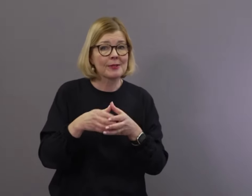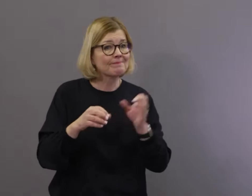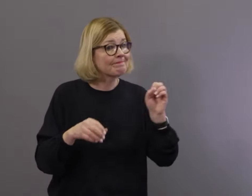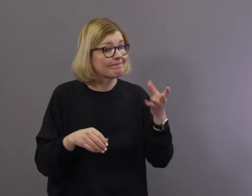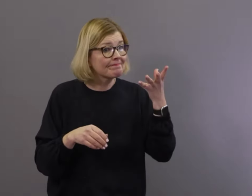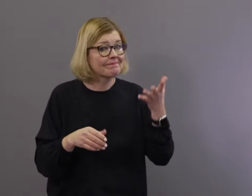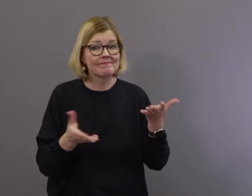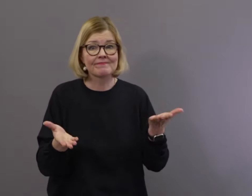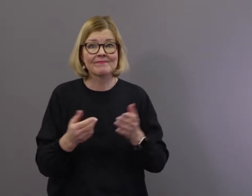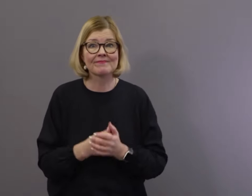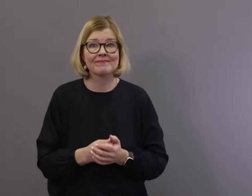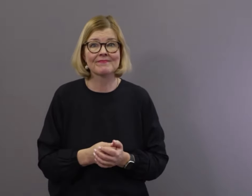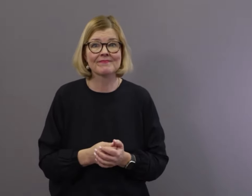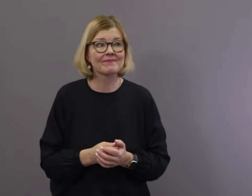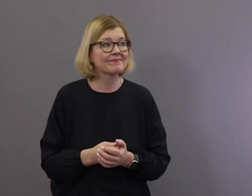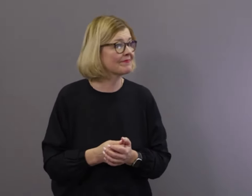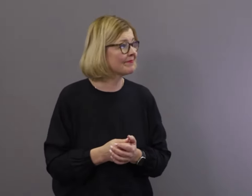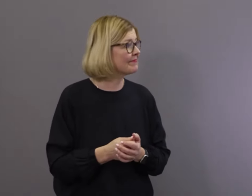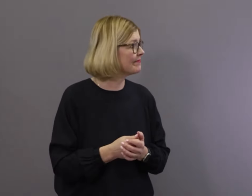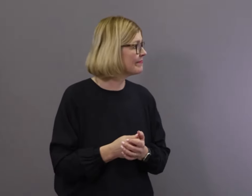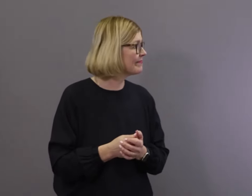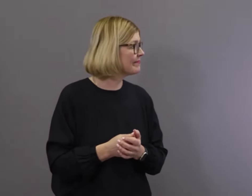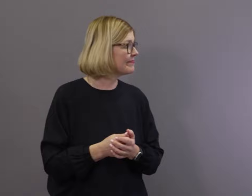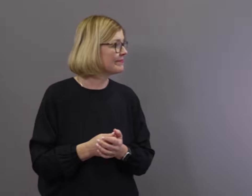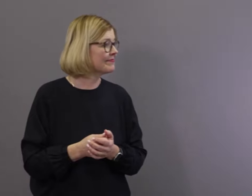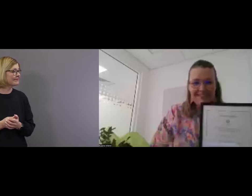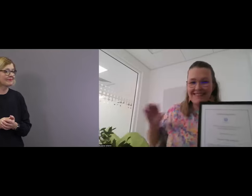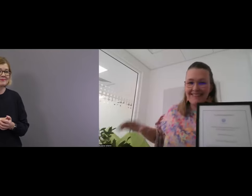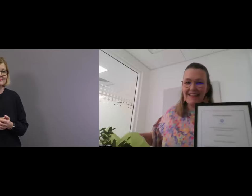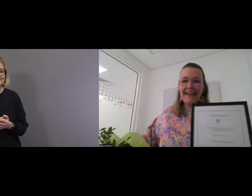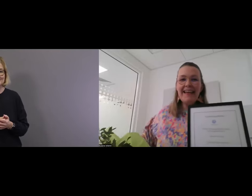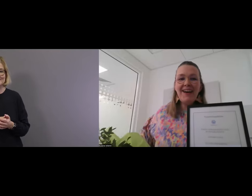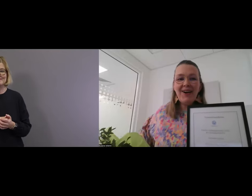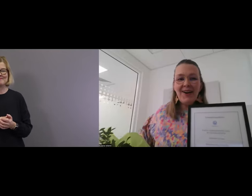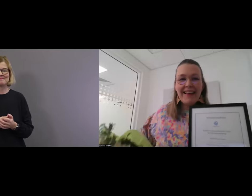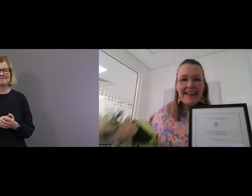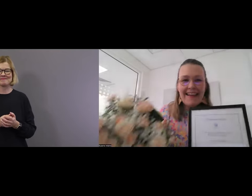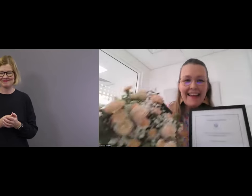toivotan tervetulleeksi mukaan myös tänne Pikku Kakkosen tuotantotiimiä.